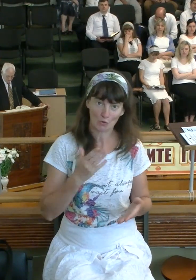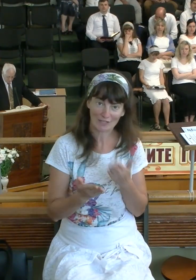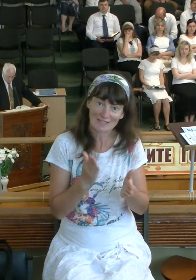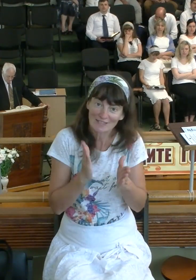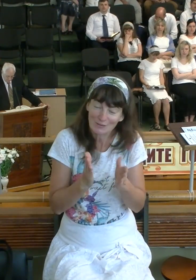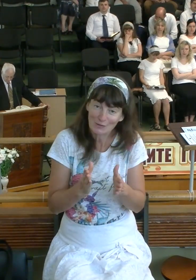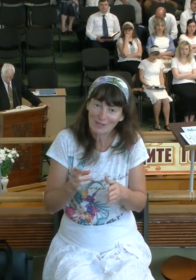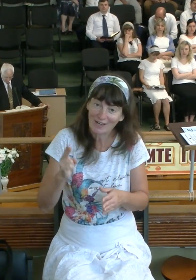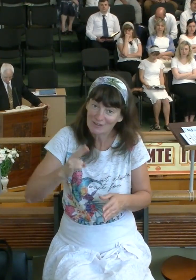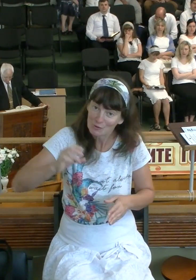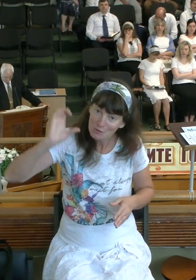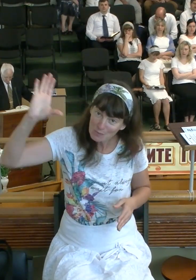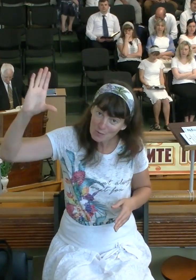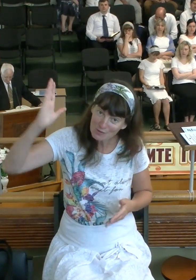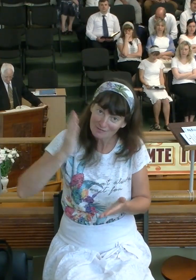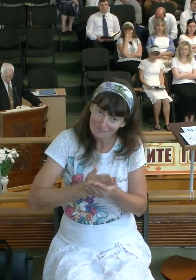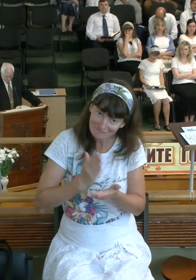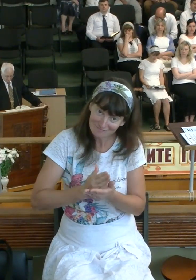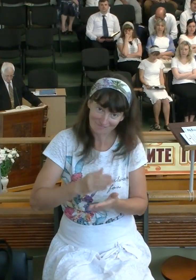Божий живет в вас.